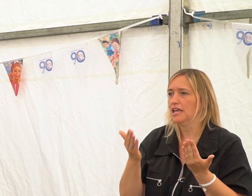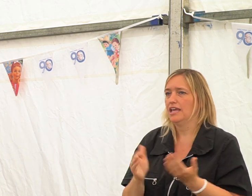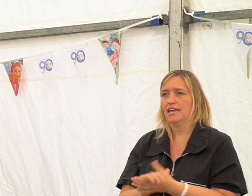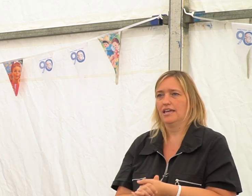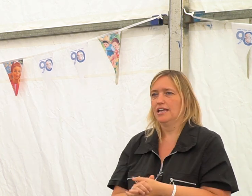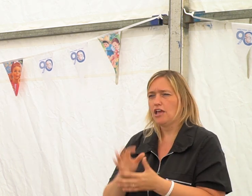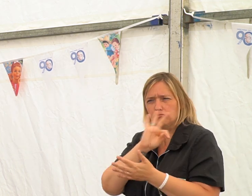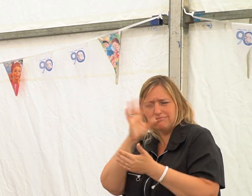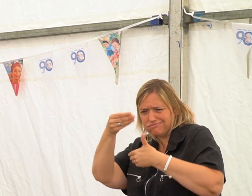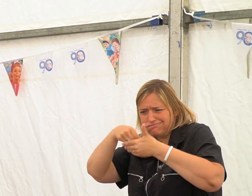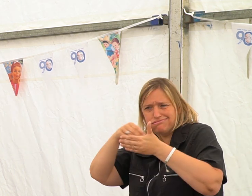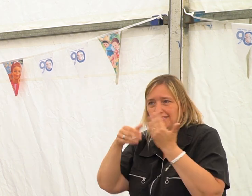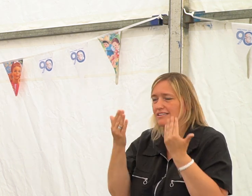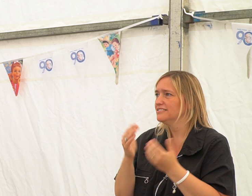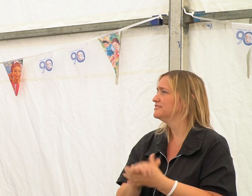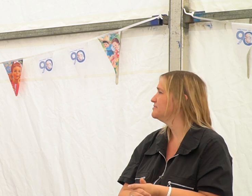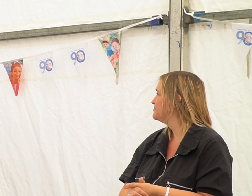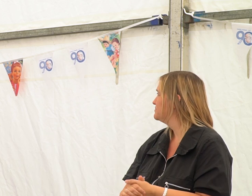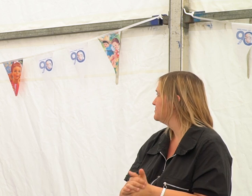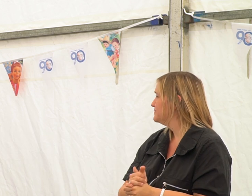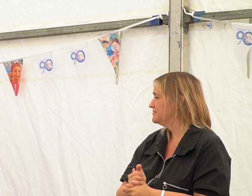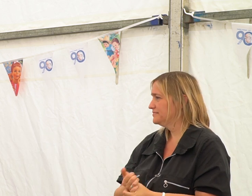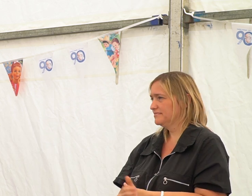le peuple, les saisons d'Archimboldo seront